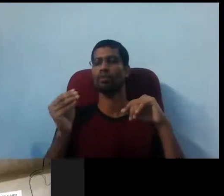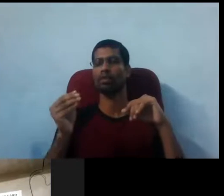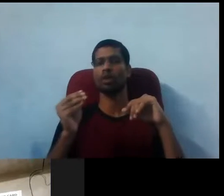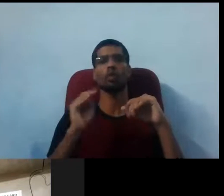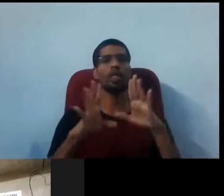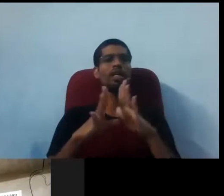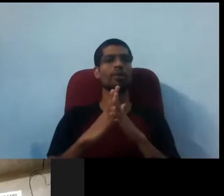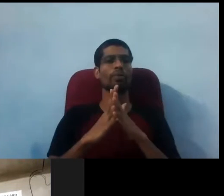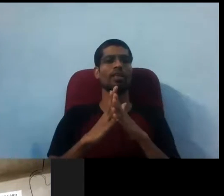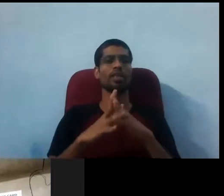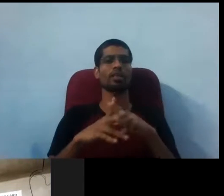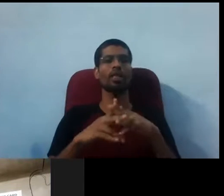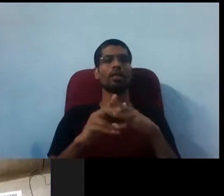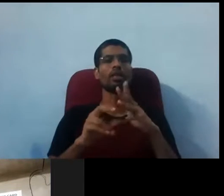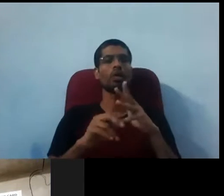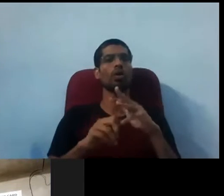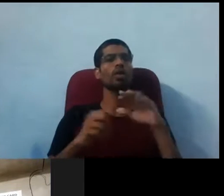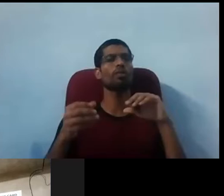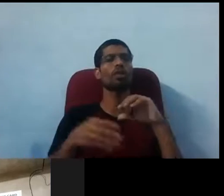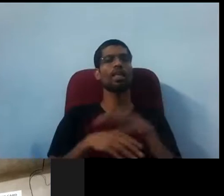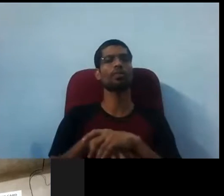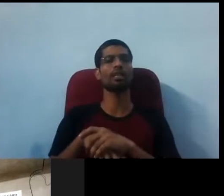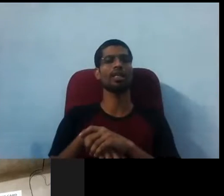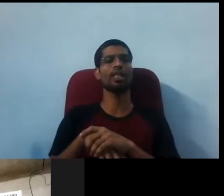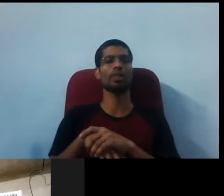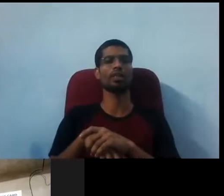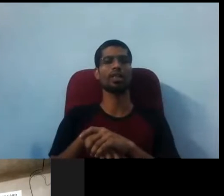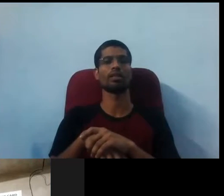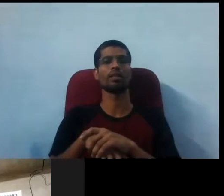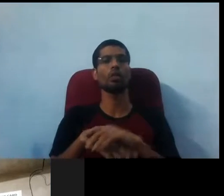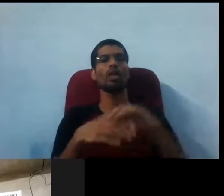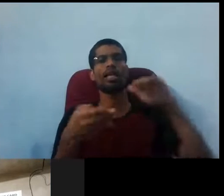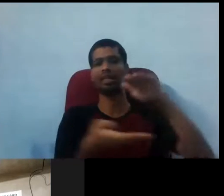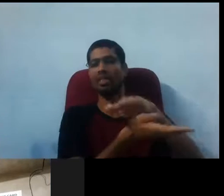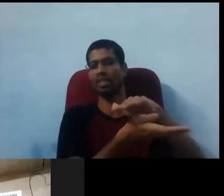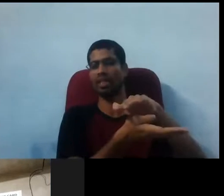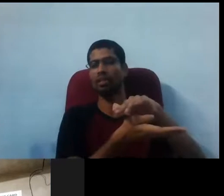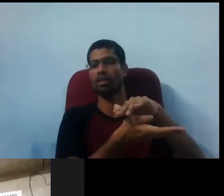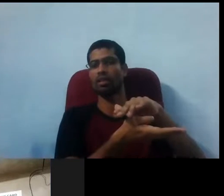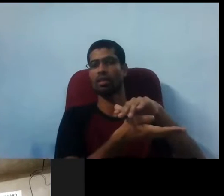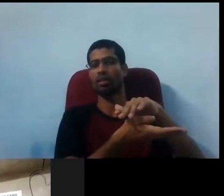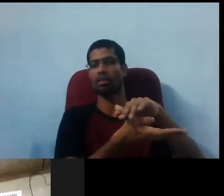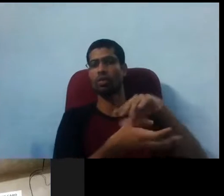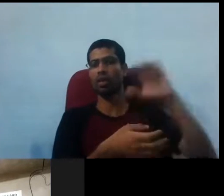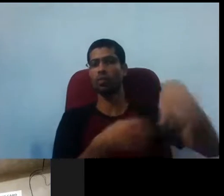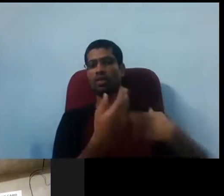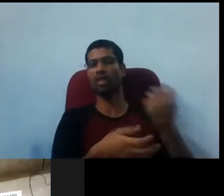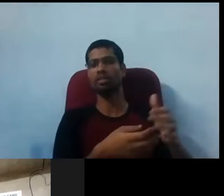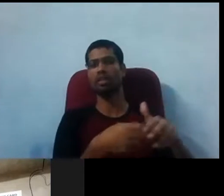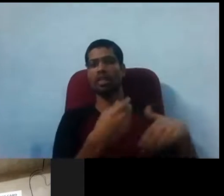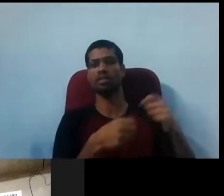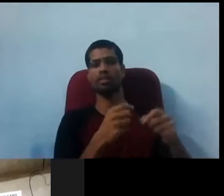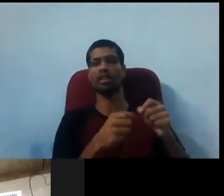में। उदाहरण के लिए मैं बता रहा था, लोहा को हम लोग गर्म करते हैं कहां पर रखे, कोयला के अंदर रखे ना, कोयला को